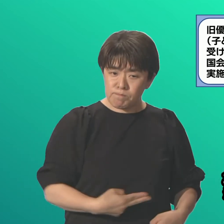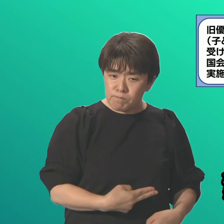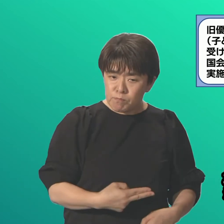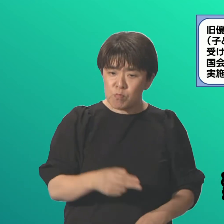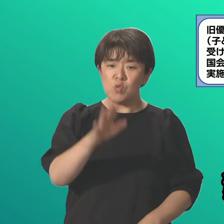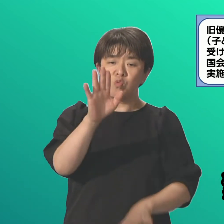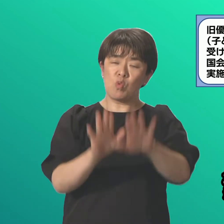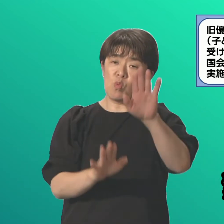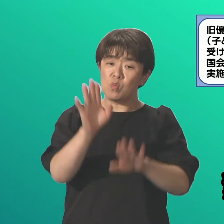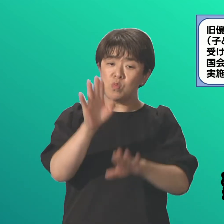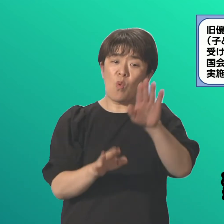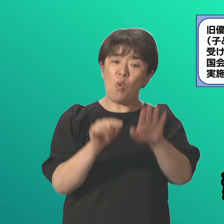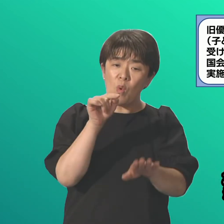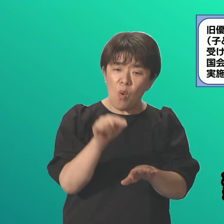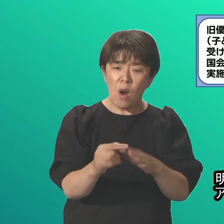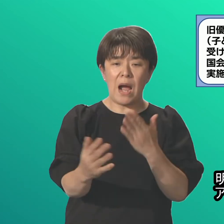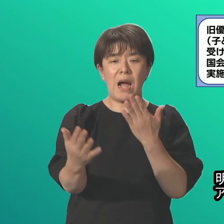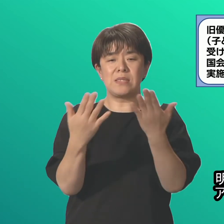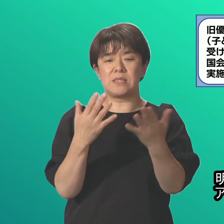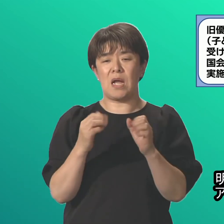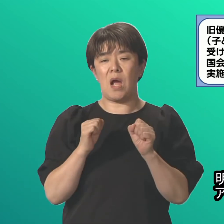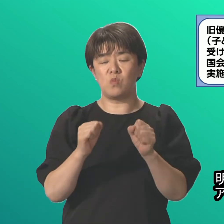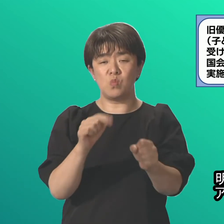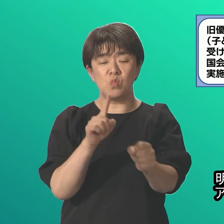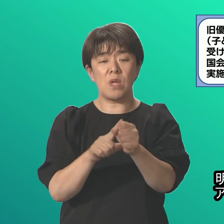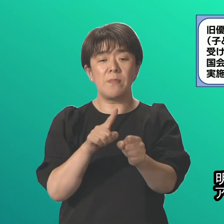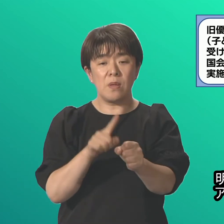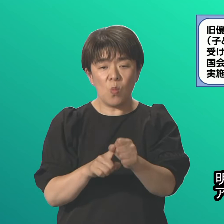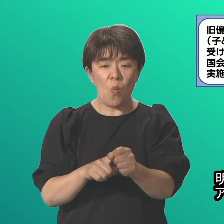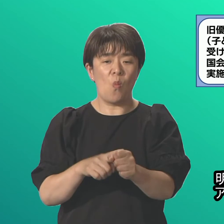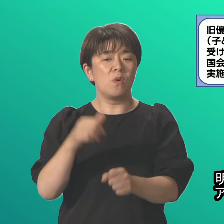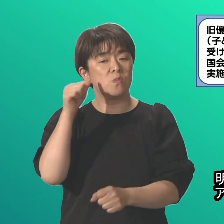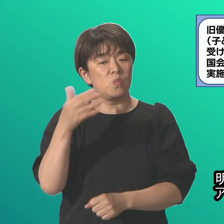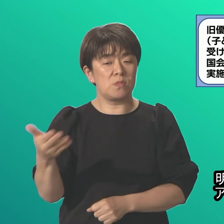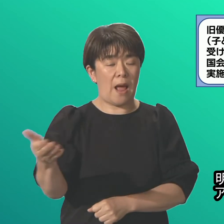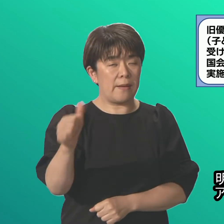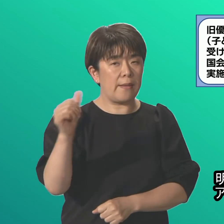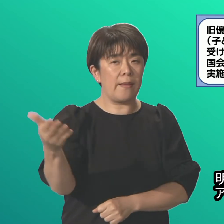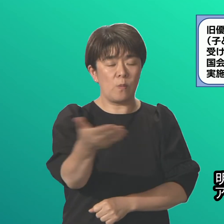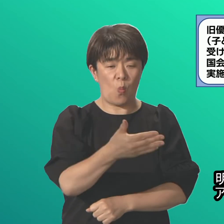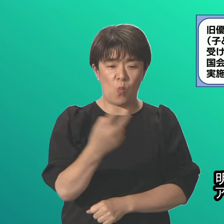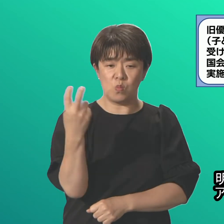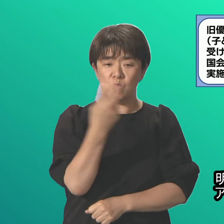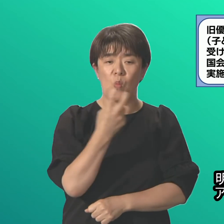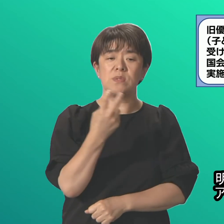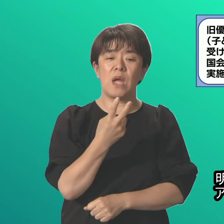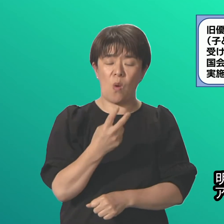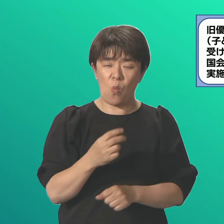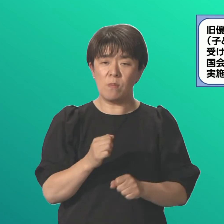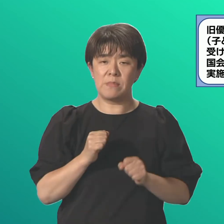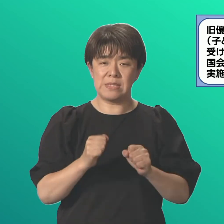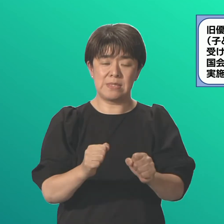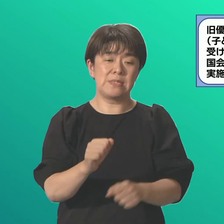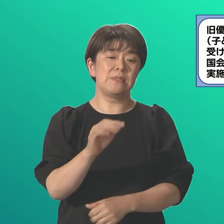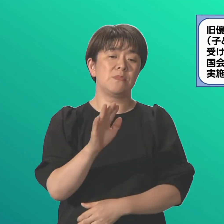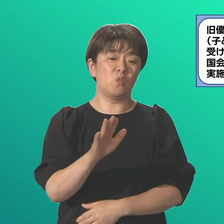の状況などを明らかにするためのアンケート調査を実施いた